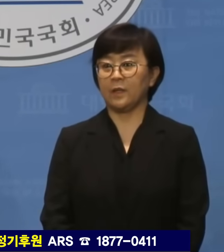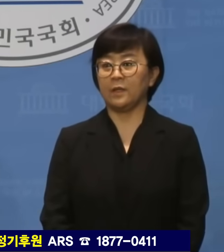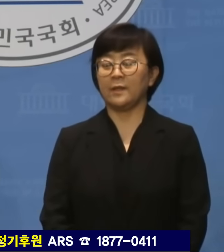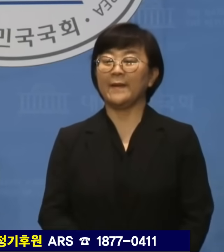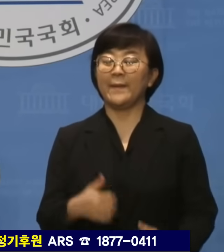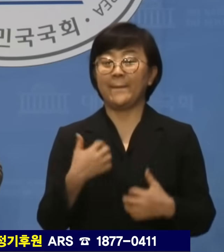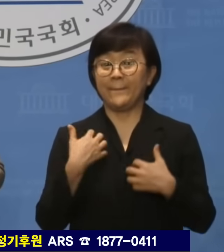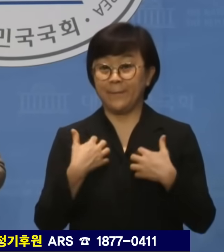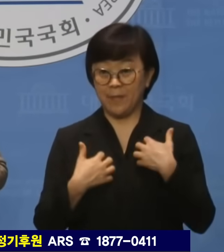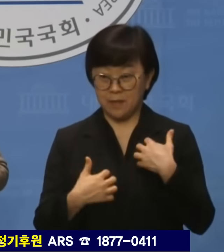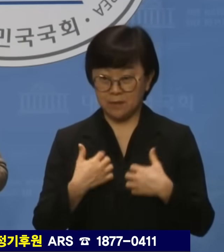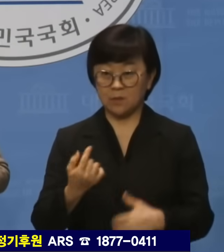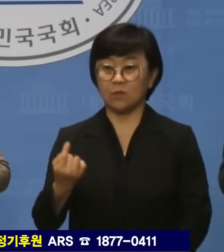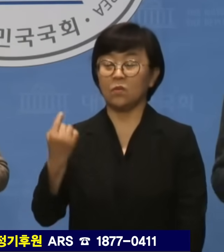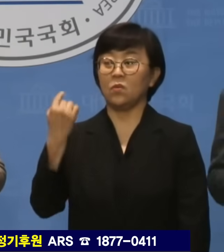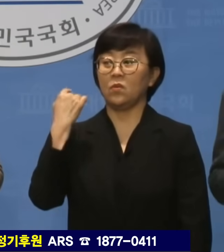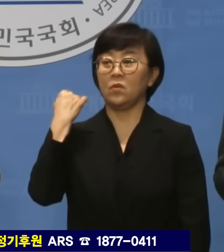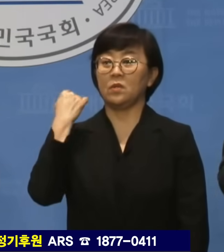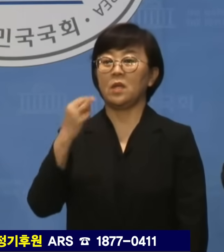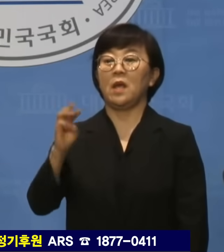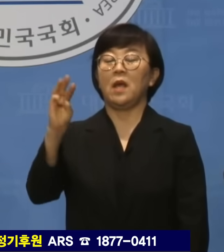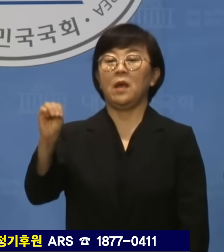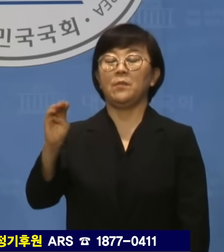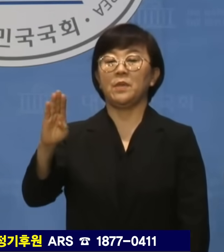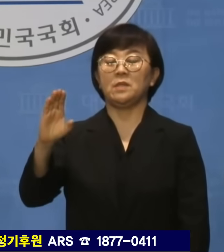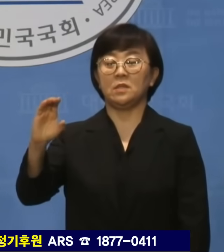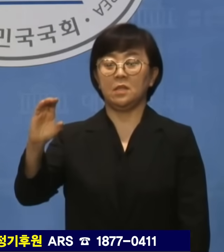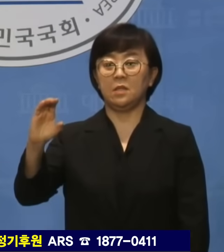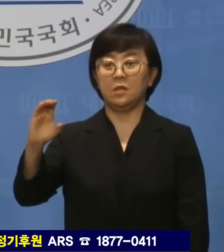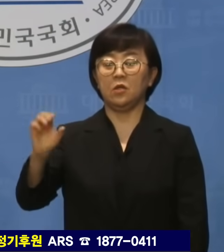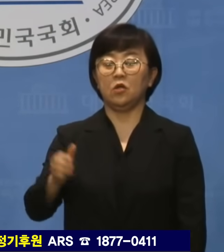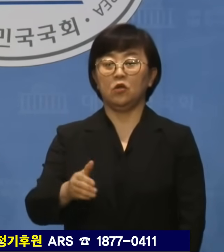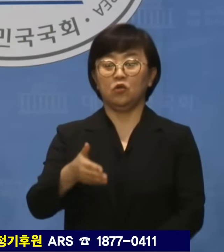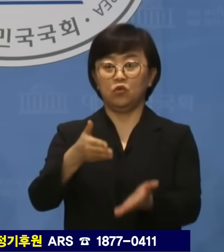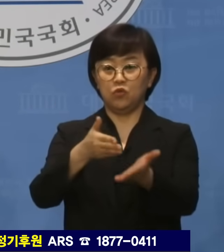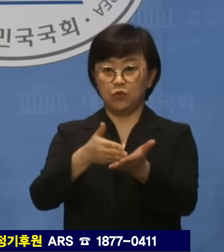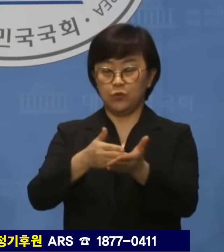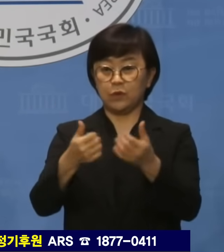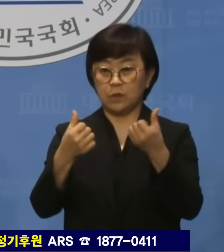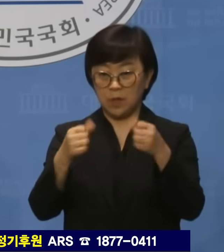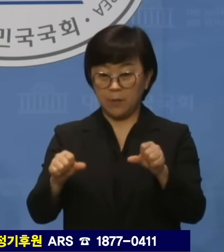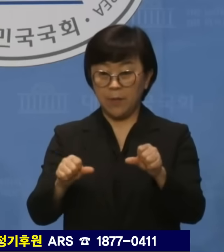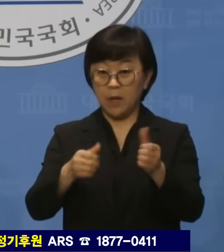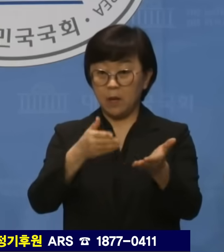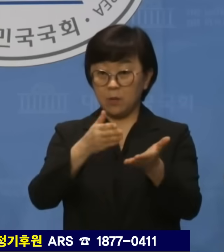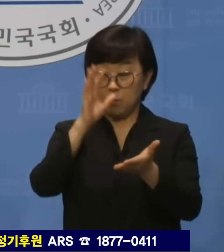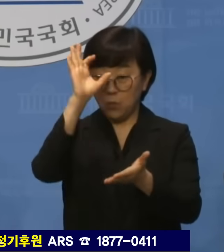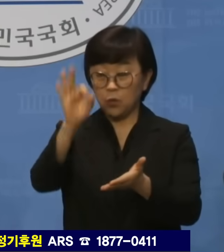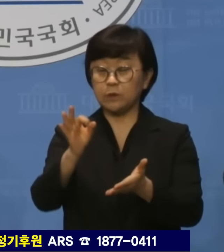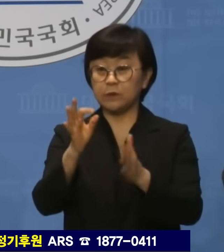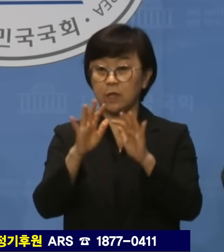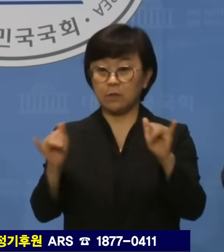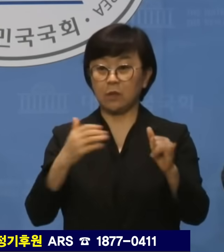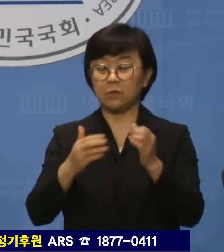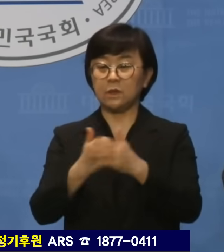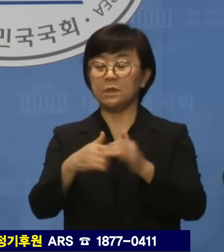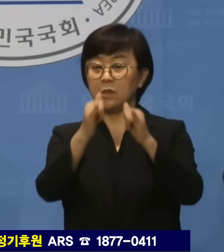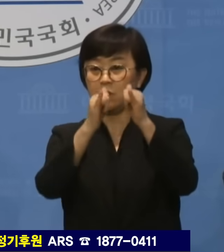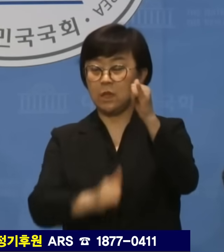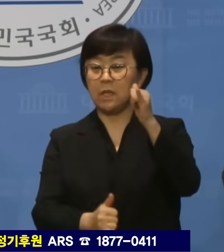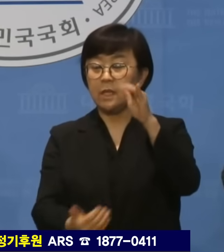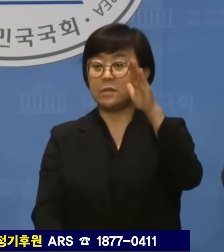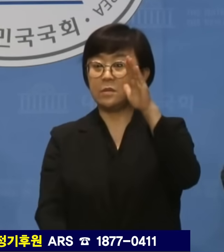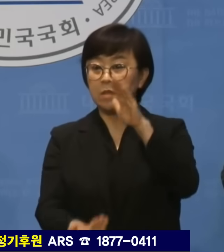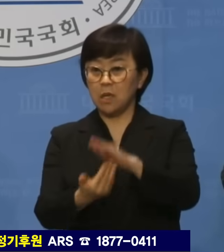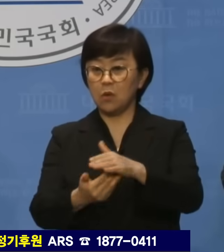네, 반갑습니다. 어제 MBC와 뉴스타파 보도를 보신 분들은 아시겠지만 역대 최고